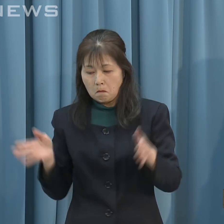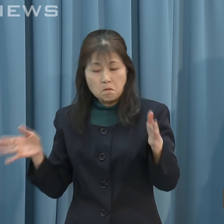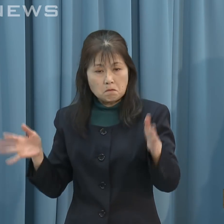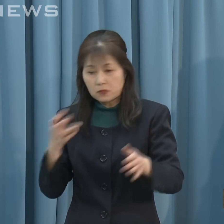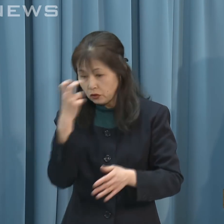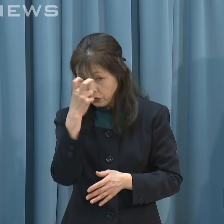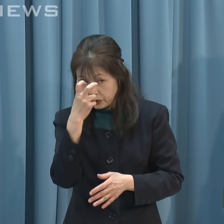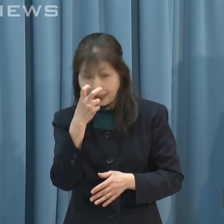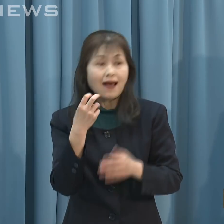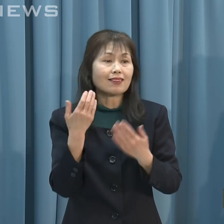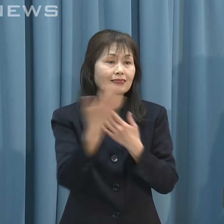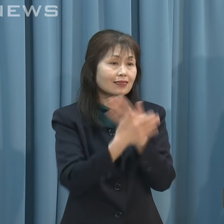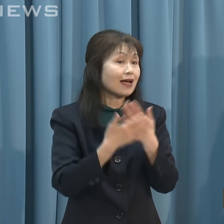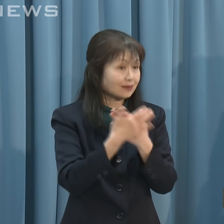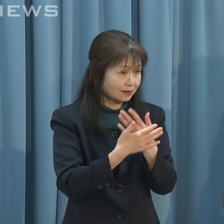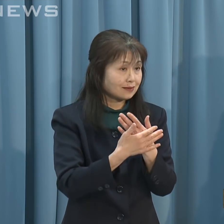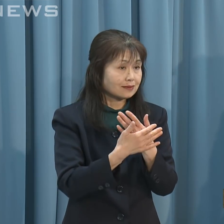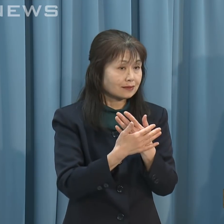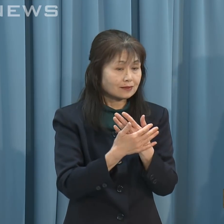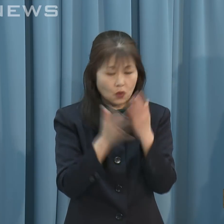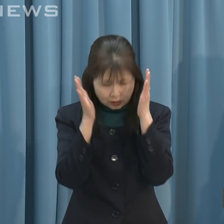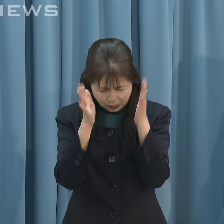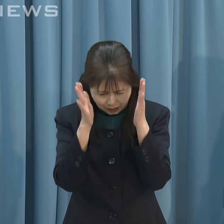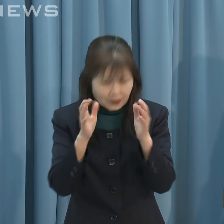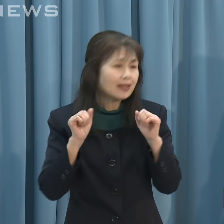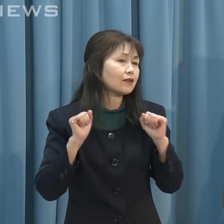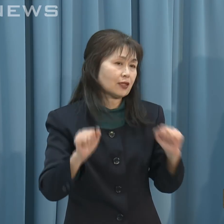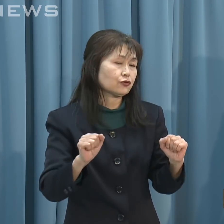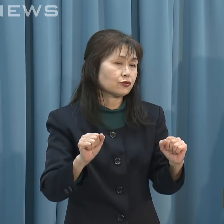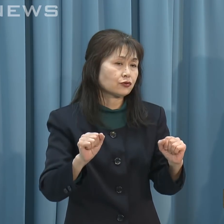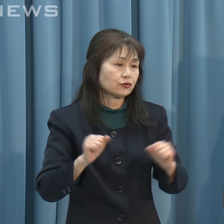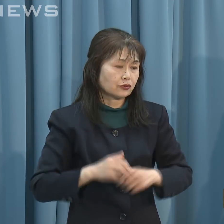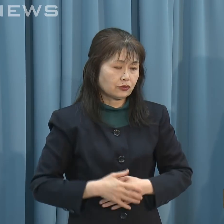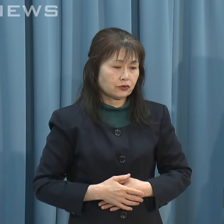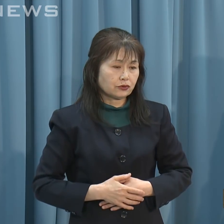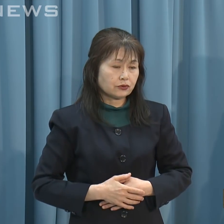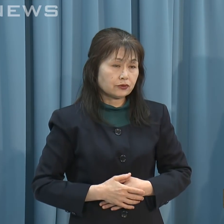思います。それについても一生懸命やっているわけです。